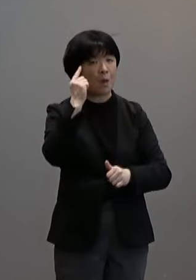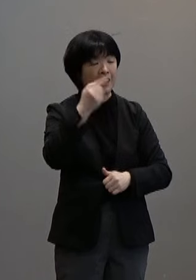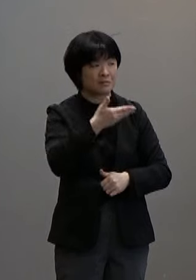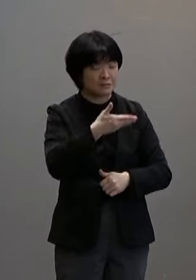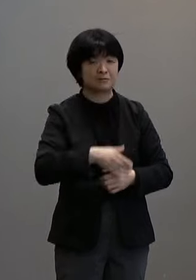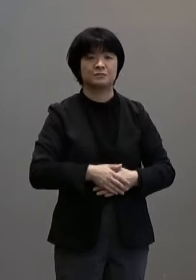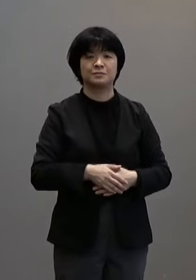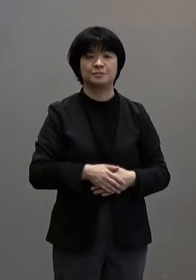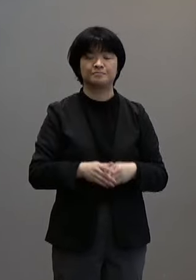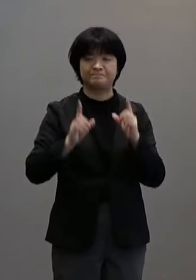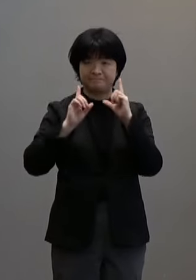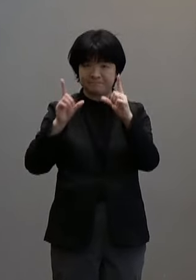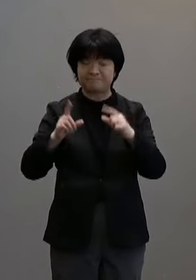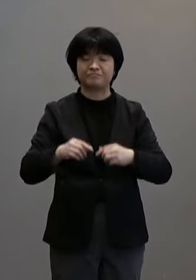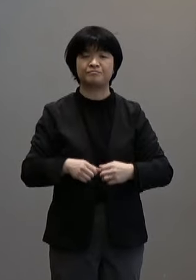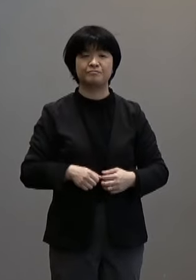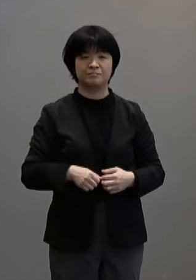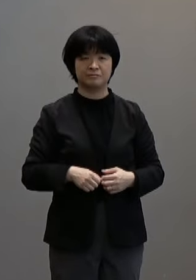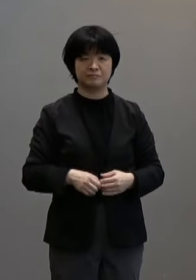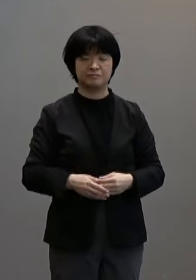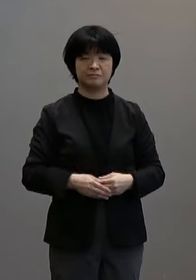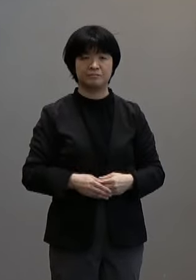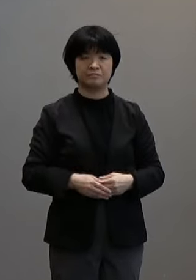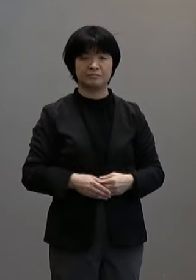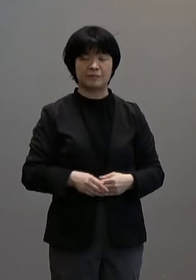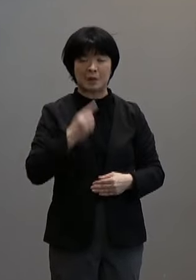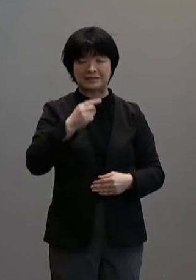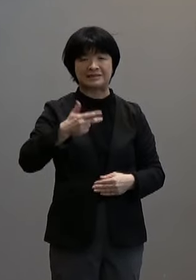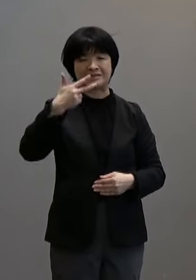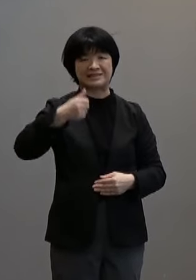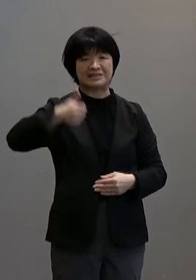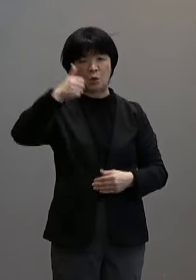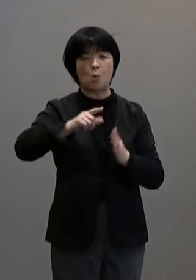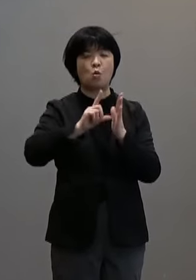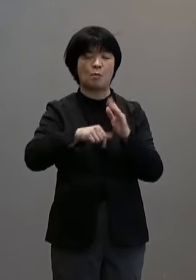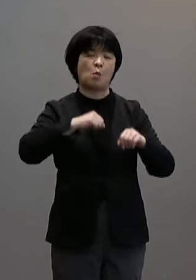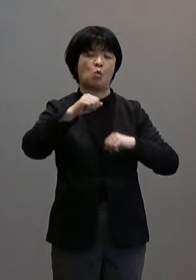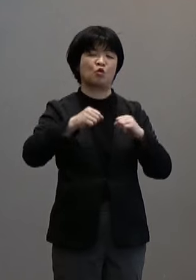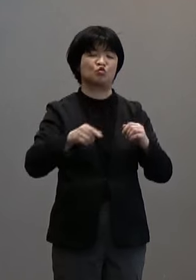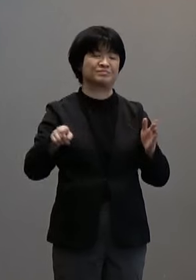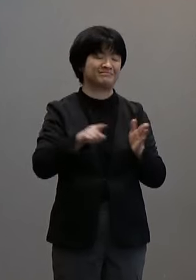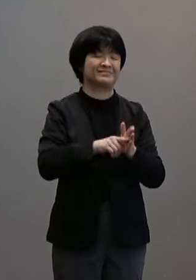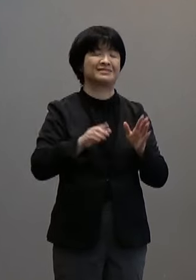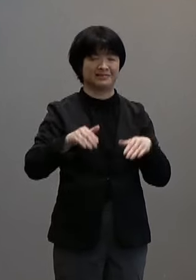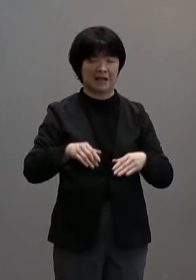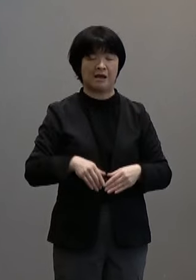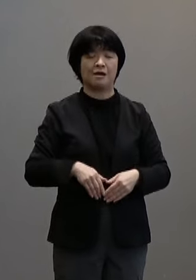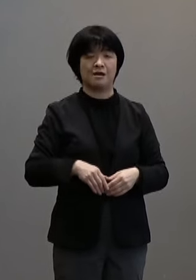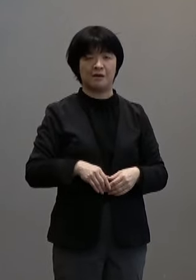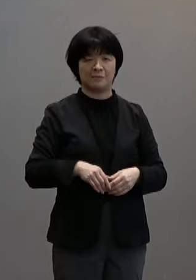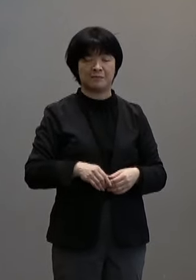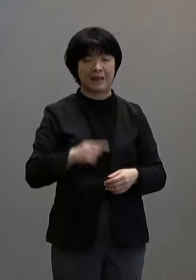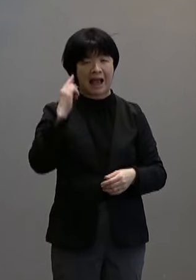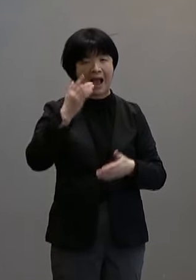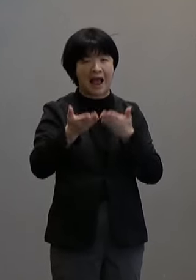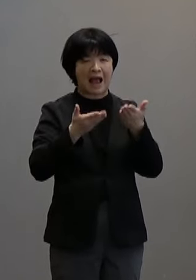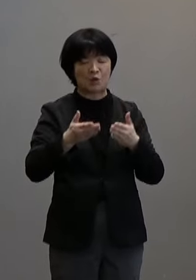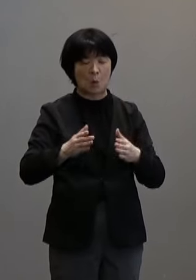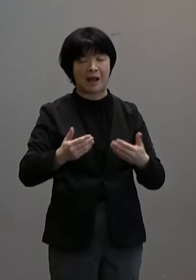るかお願いします。 はい、私も市長時代も取り組んでまいりましたけれども、まあ、要配慮者と言われているその配慮が必要な